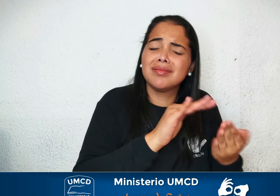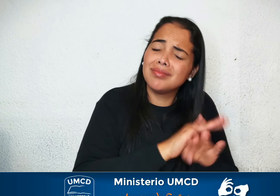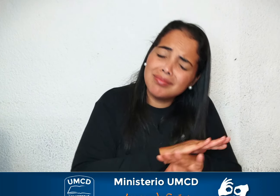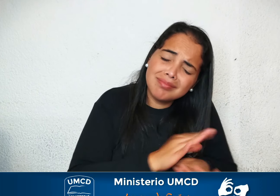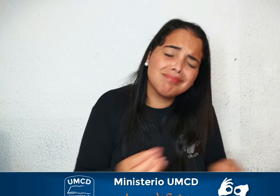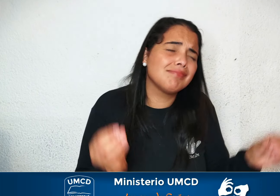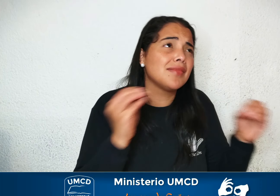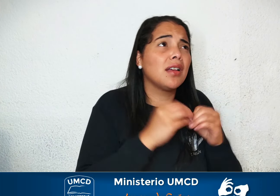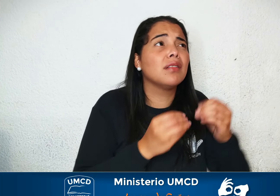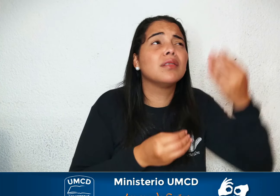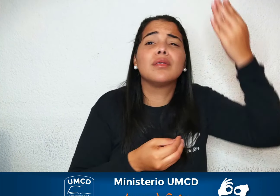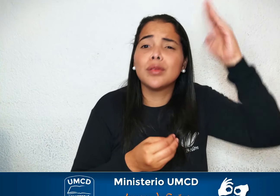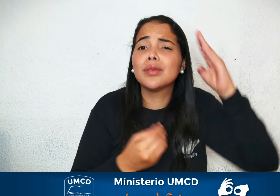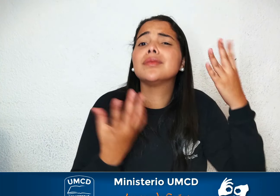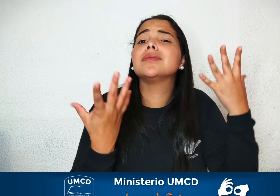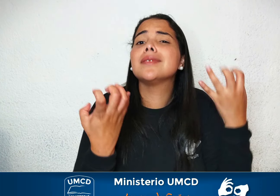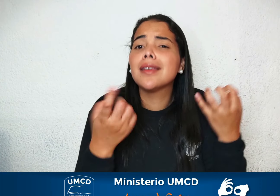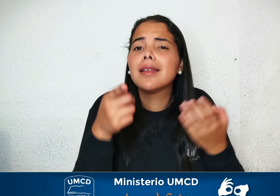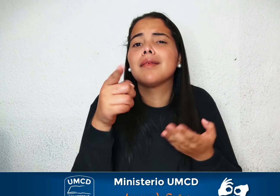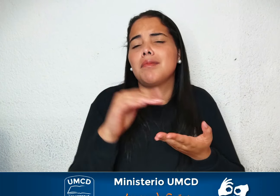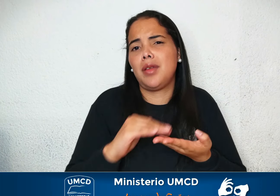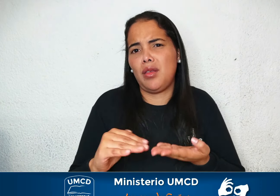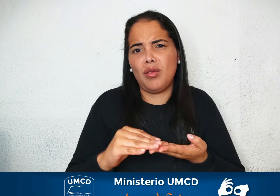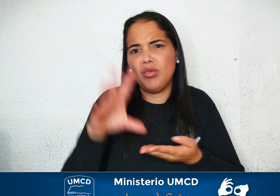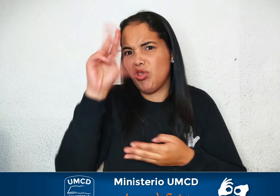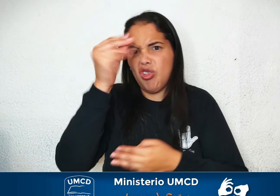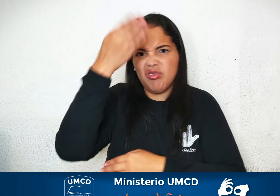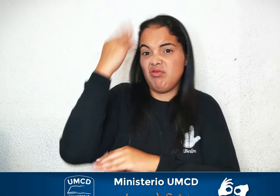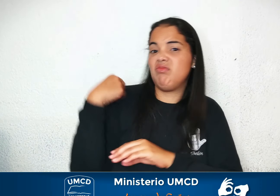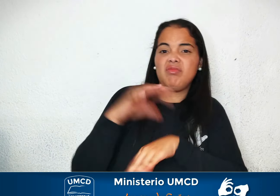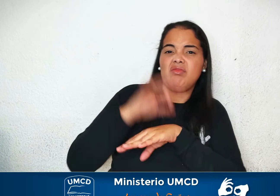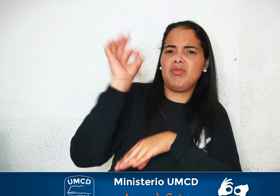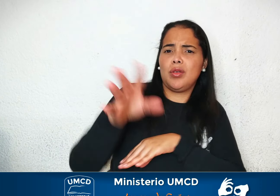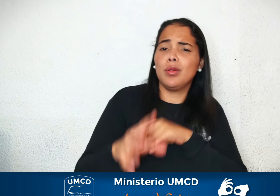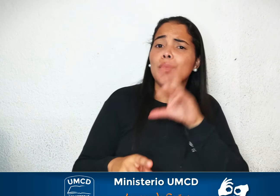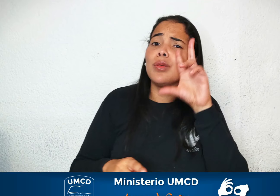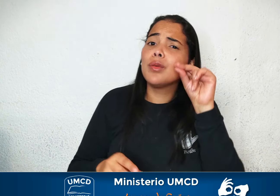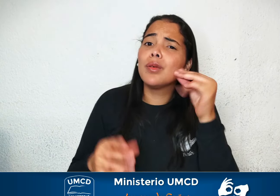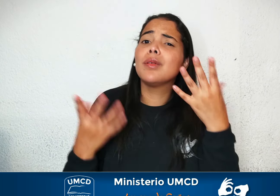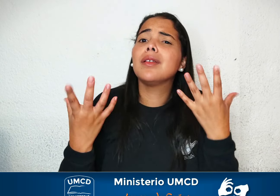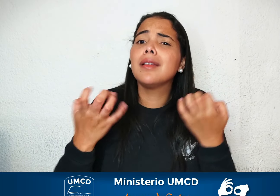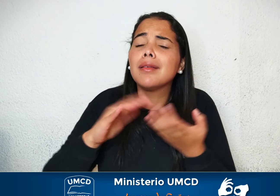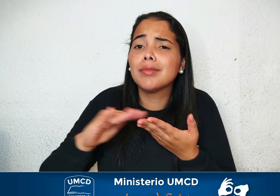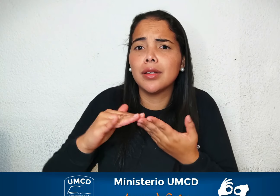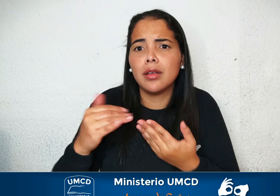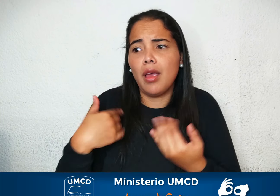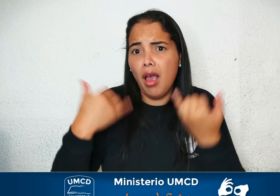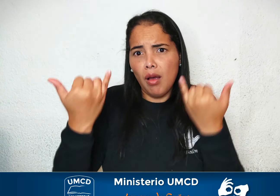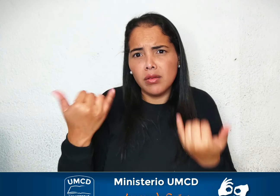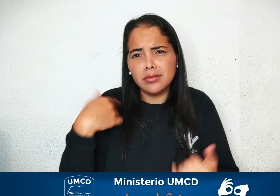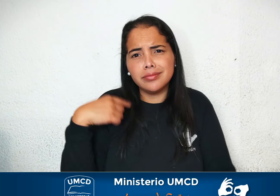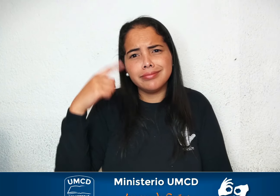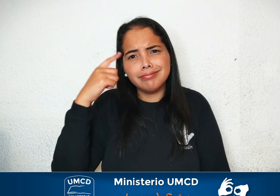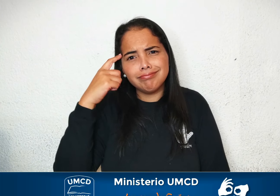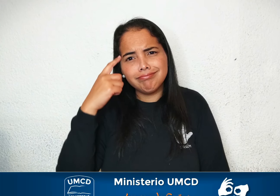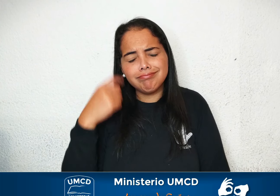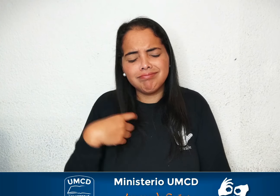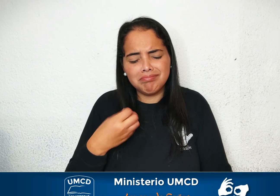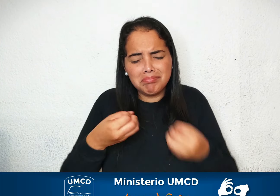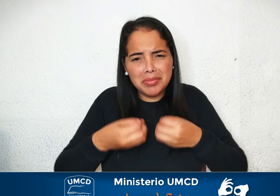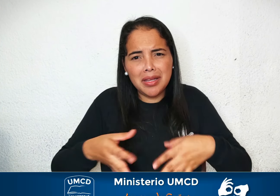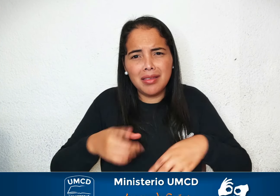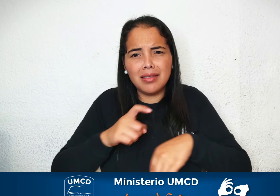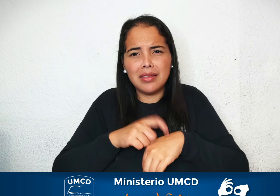pecado, Él era fiel y justo para perdonarme y limpiarme de toda maldad. Si yo hubiera sabido eso, no hubiera